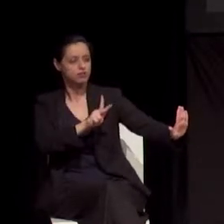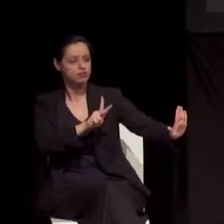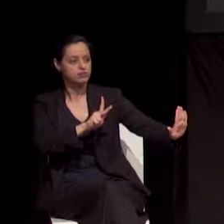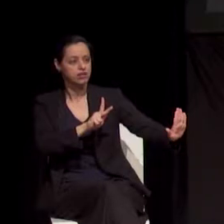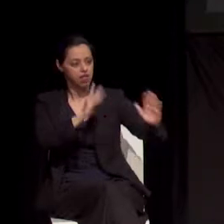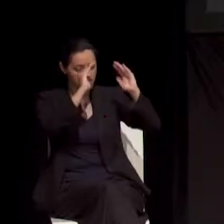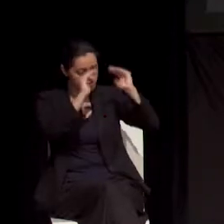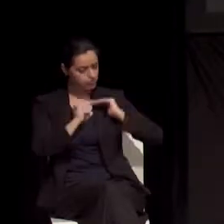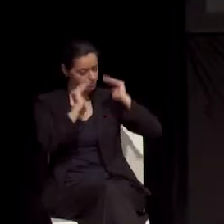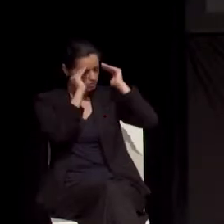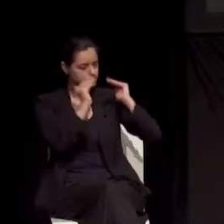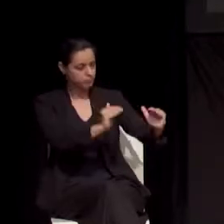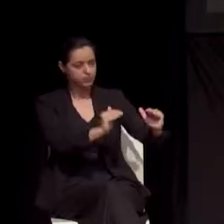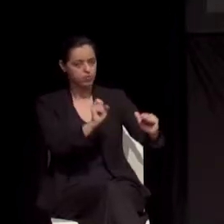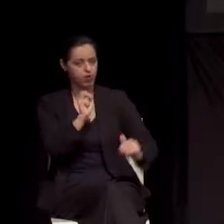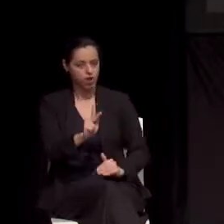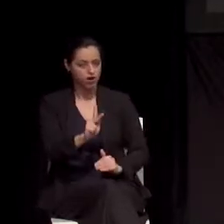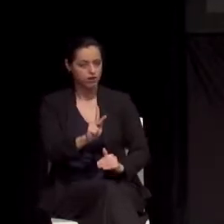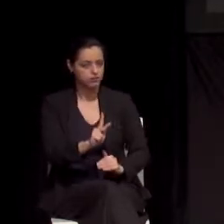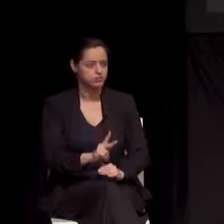Respeita a minha, eu respeito a sua.